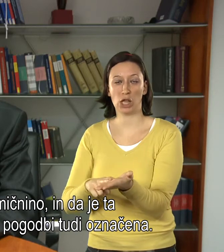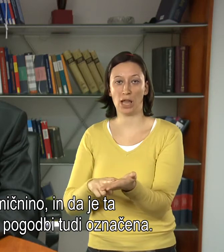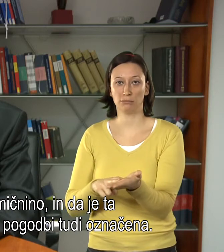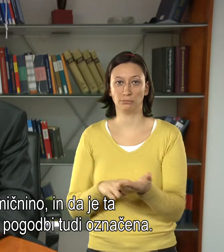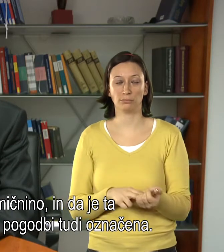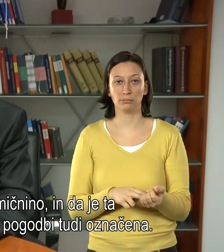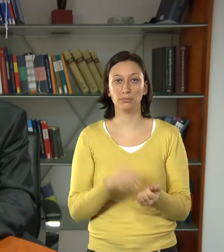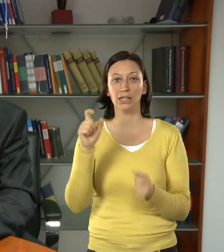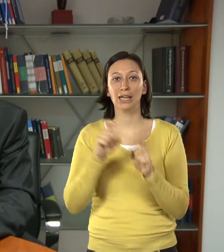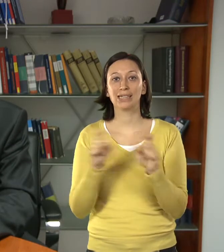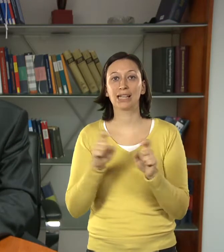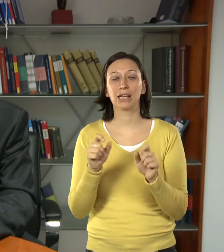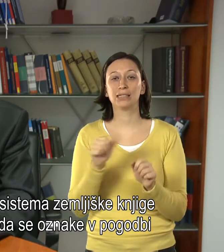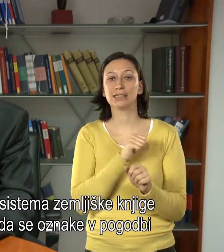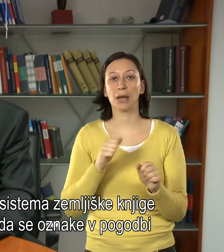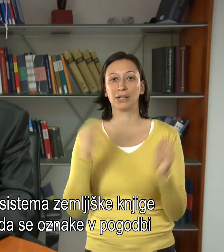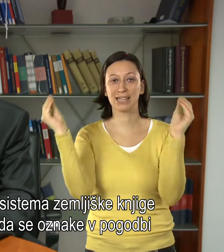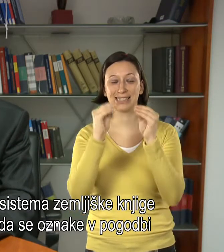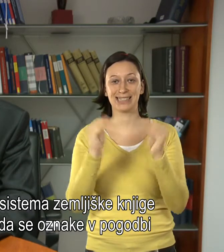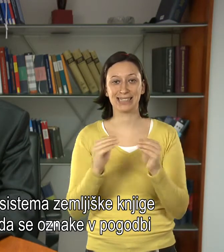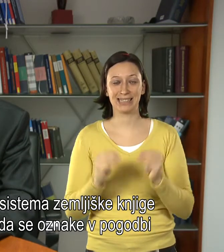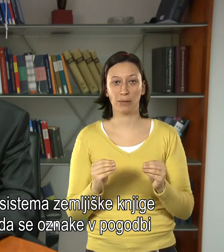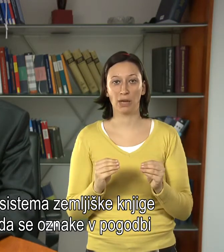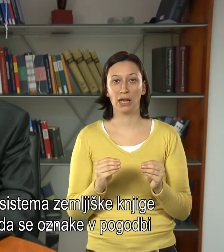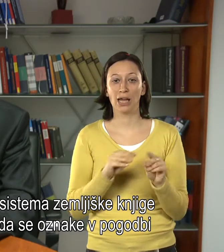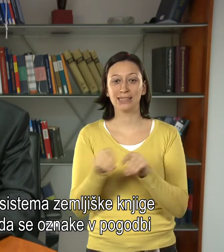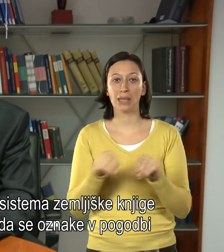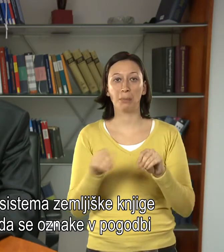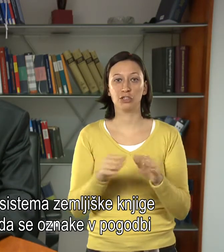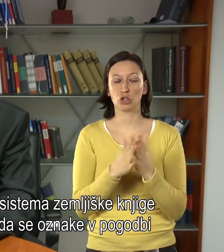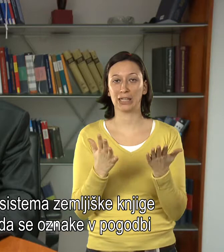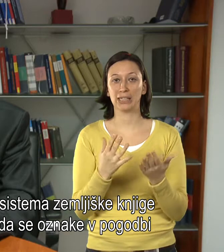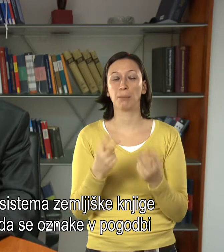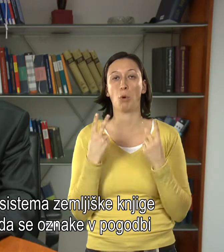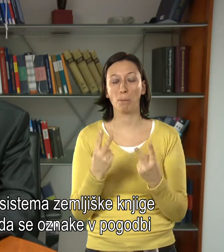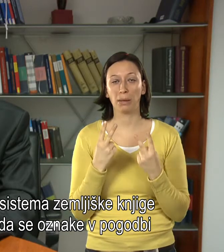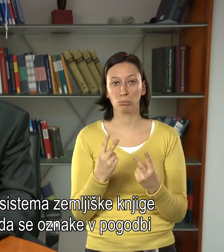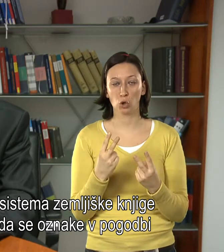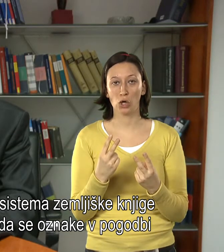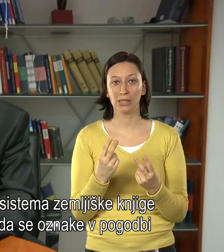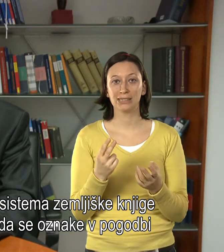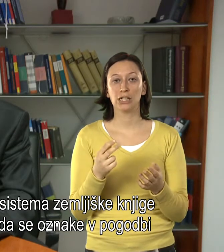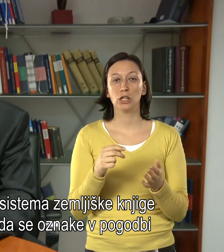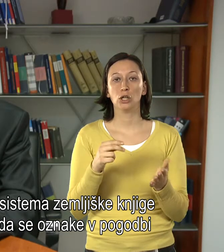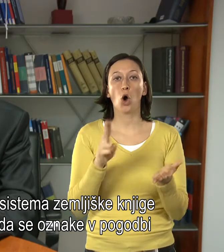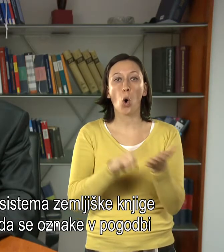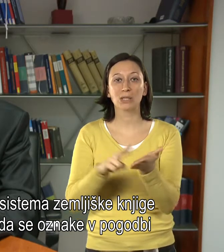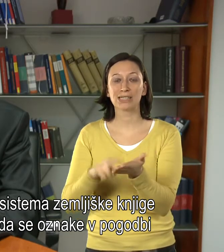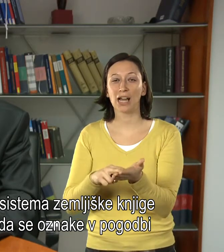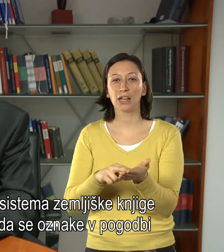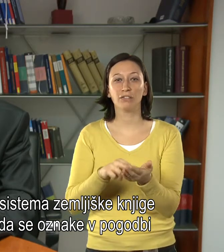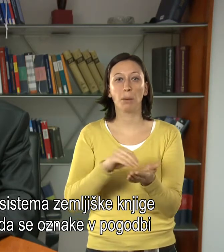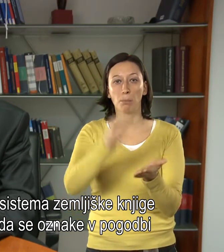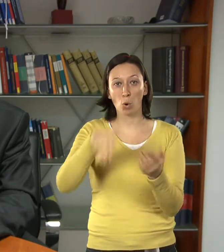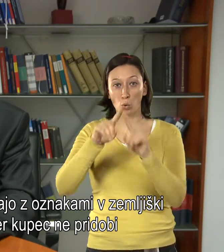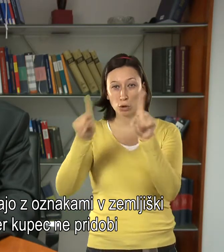označena. Zaradi samega sistema zemljiške knjige je pomembno, da se oznake